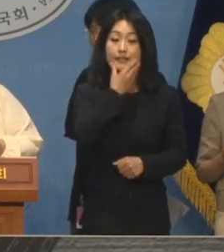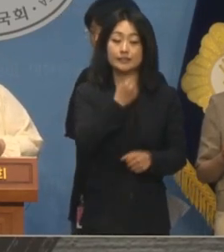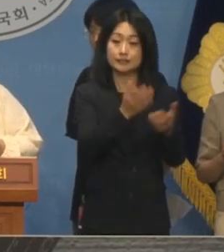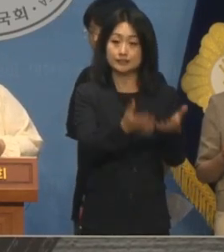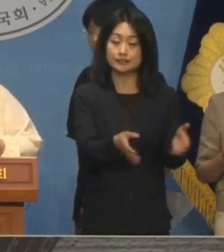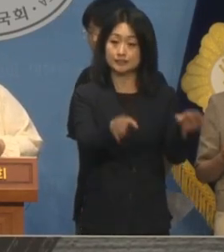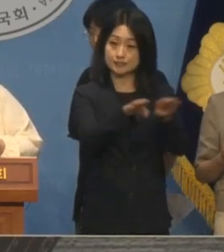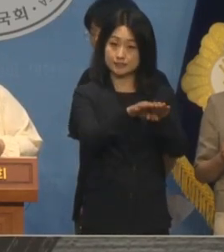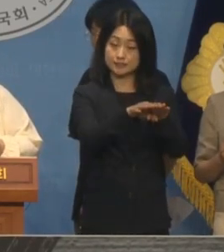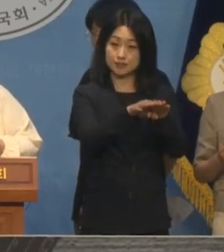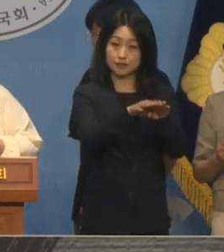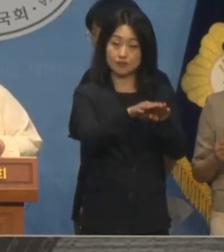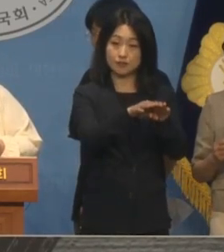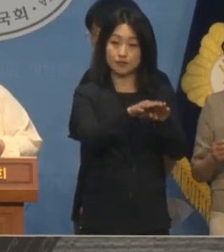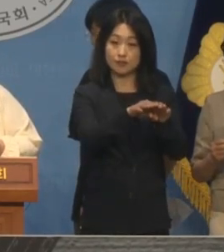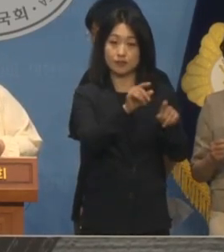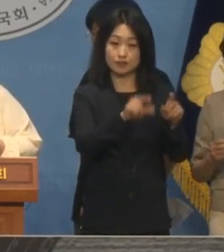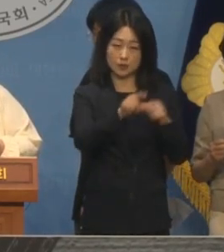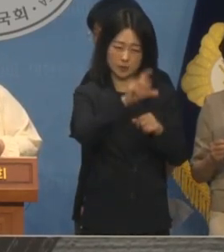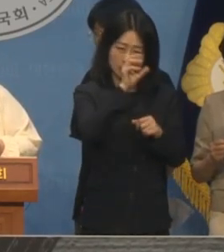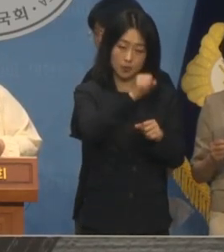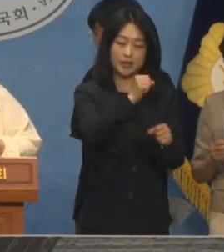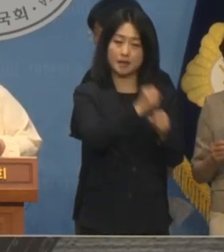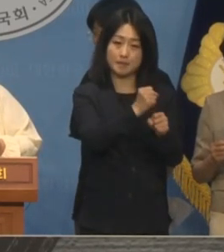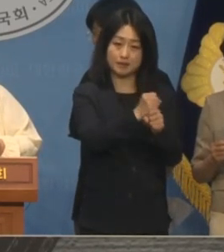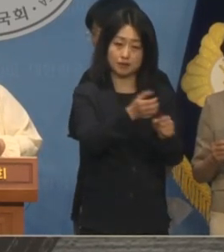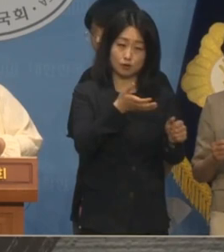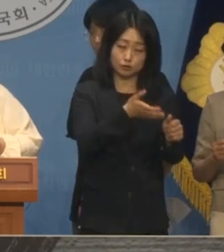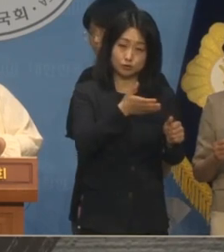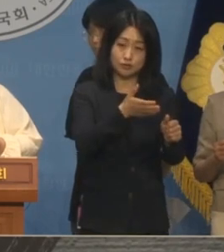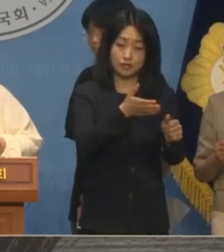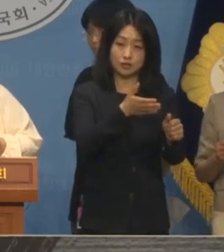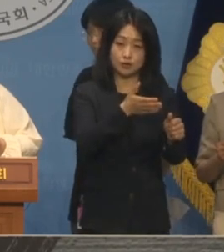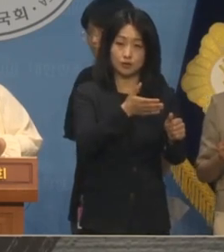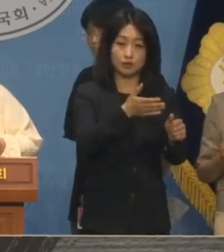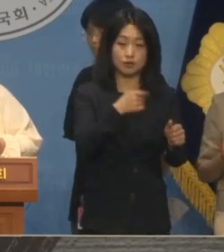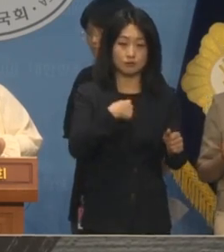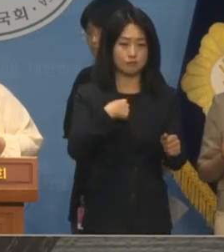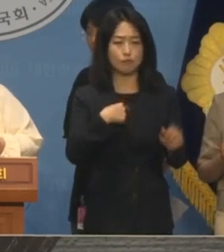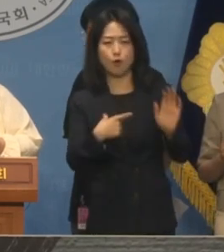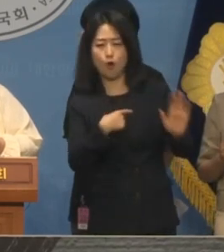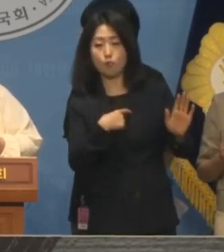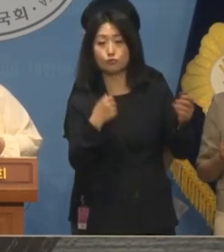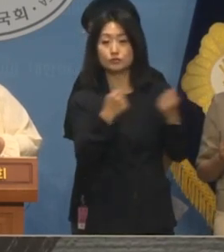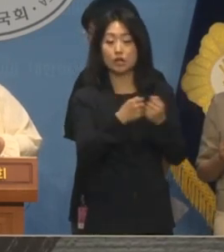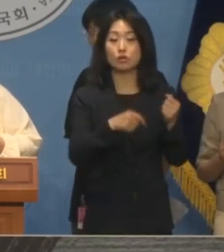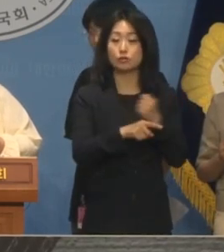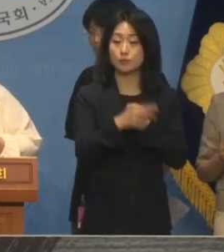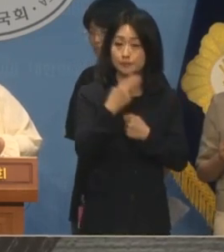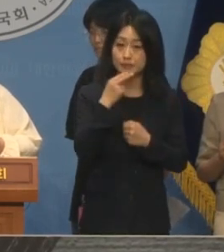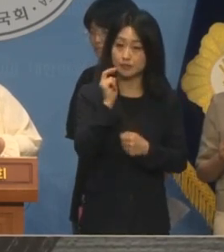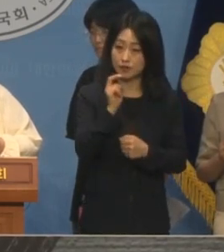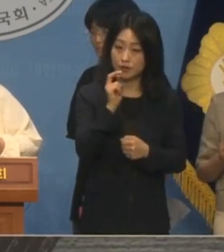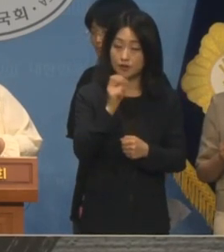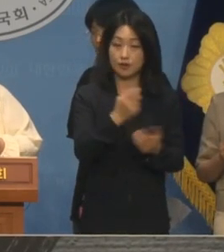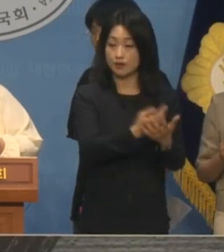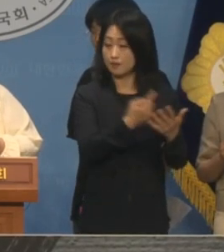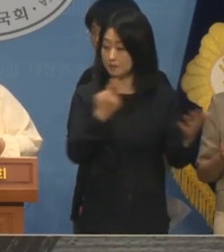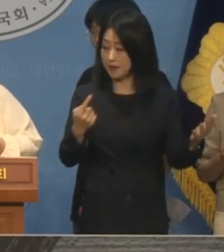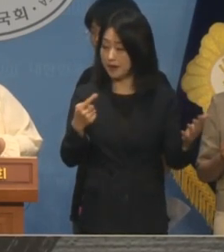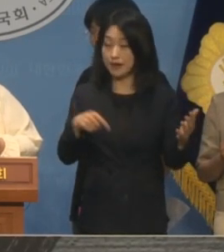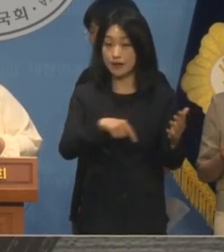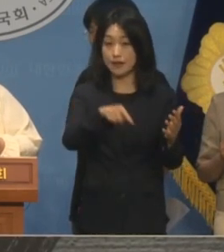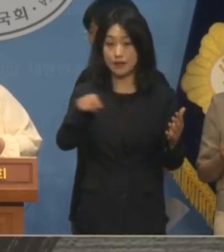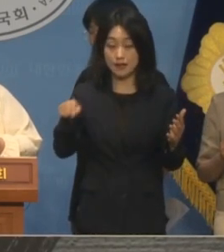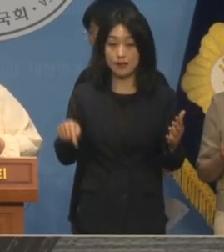지키겠다고 싸우지도 않아도 될 것 같습니다. 우리가 사회에 나와 살 때 완벽할